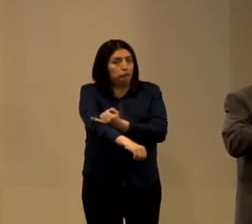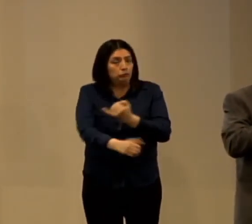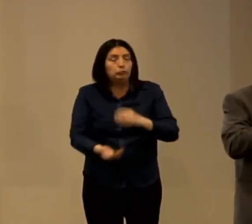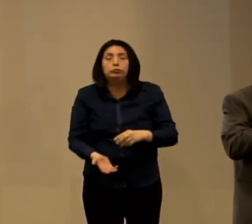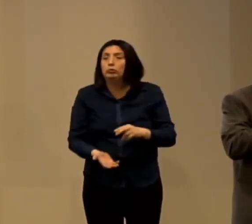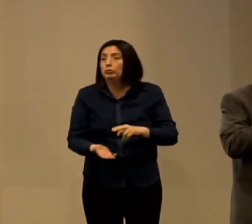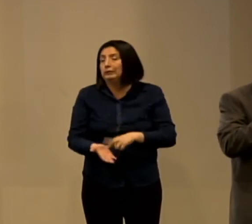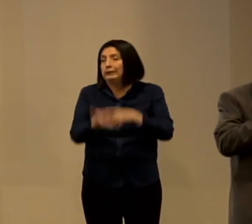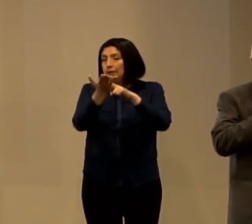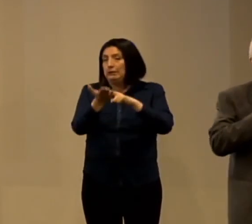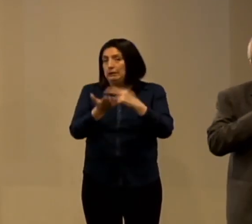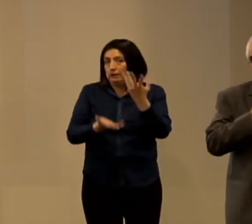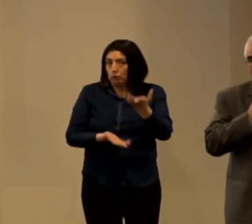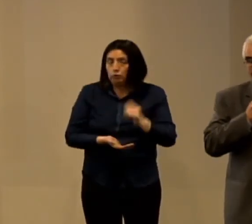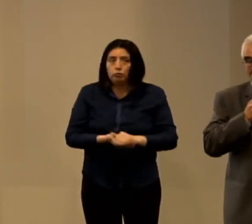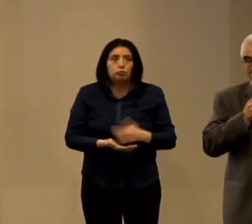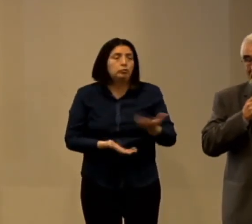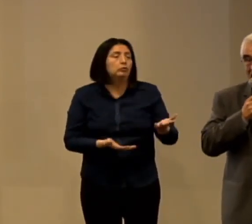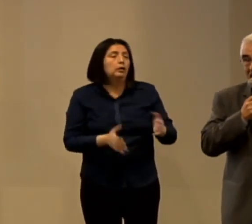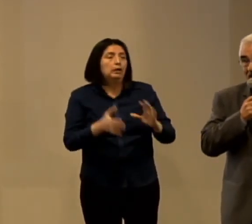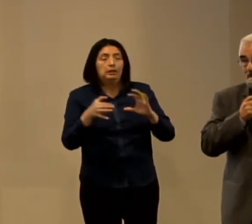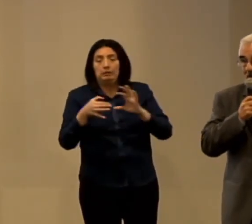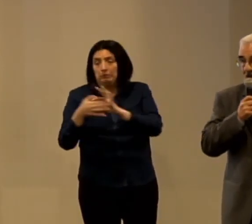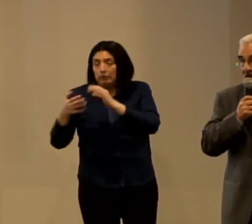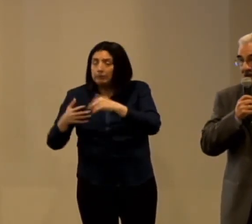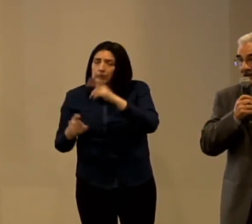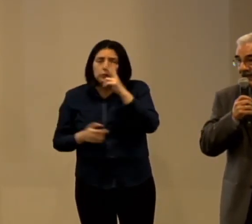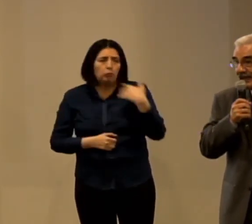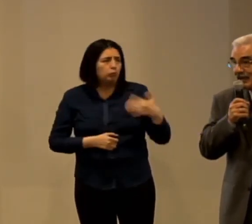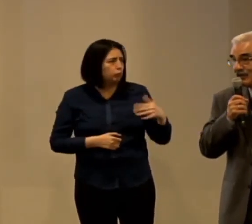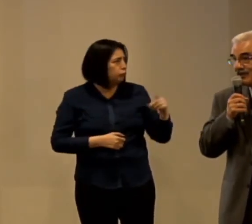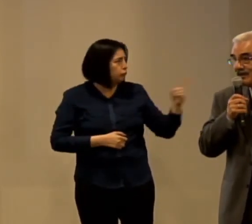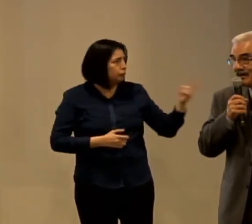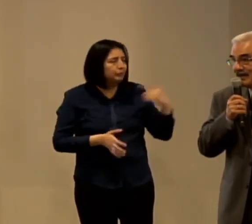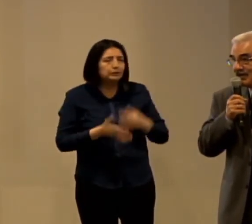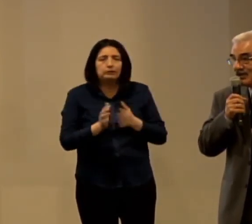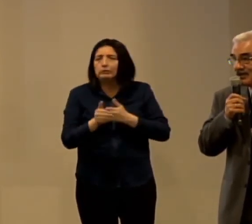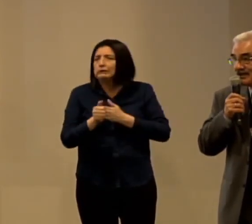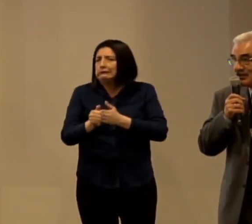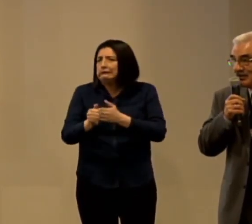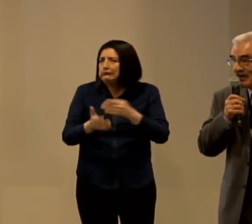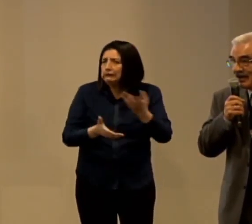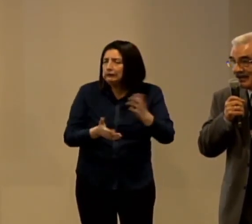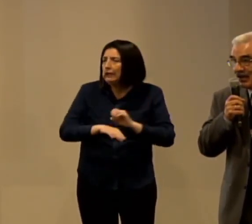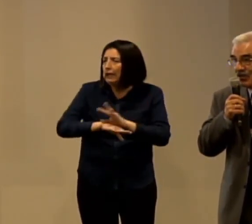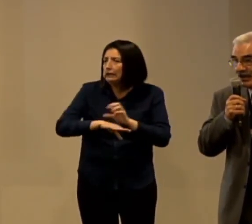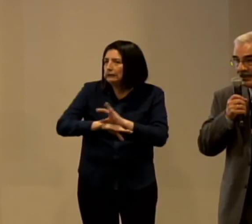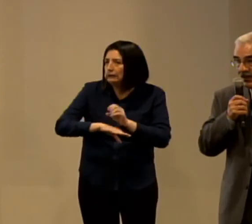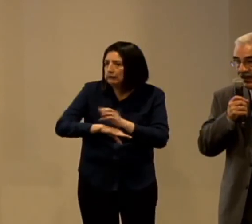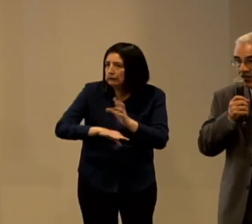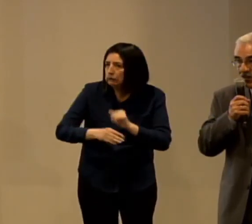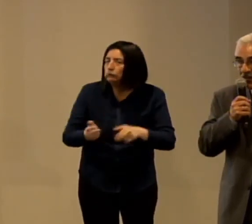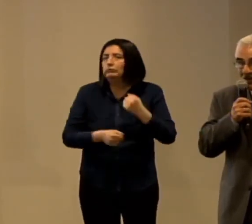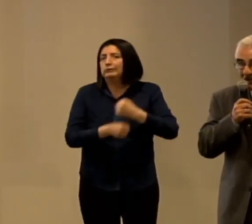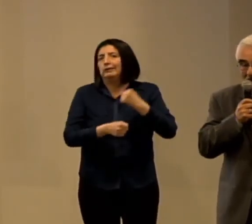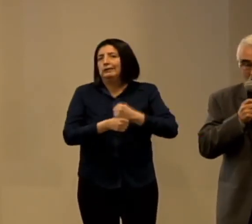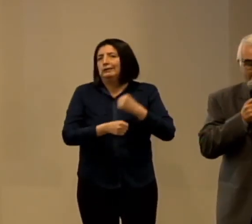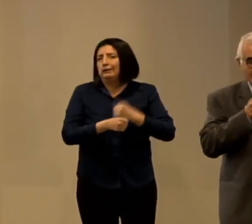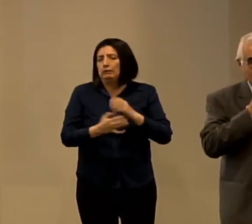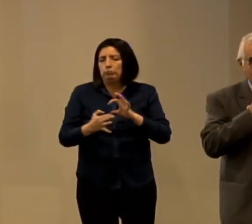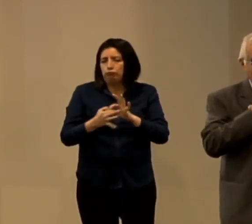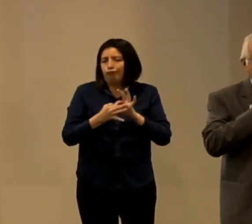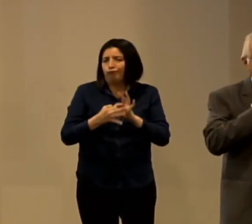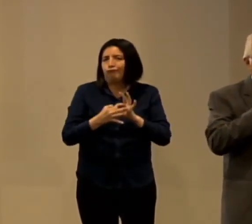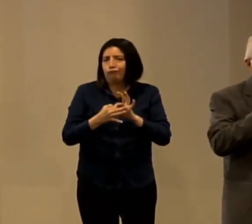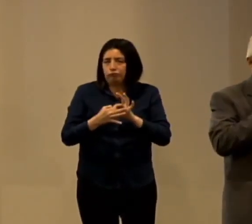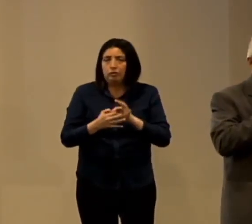Ariana Rebasa Flores, Amistad Perú-Japón, quien es nuestro ente técnico, es nuestro asesor permanente en el cual que trabajamos muy